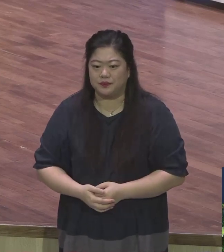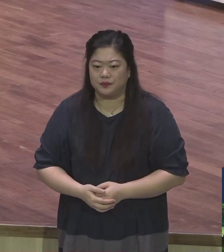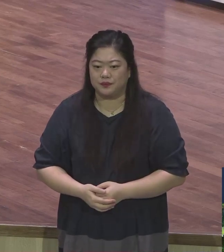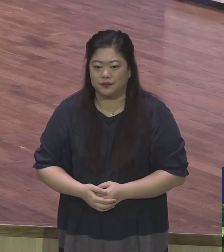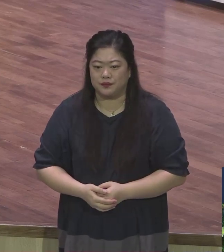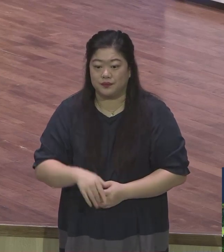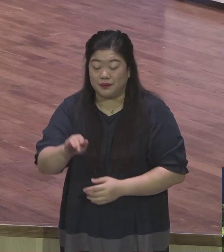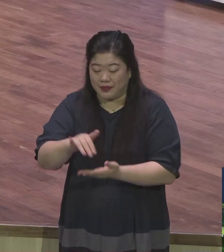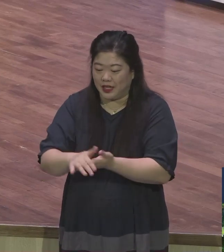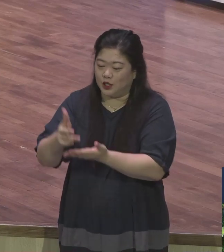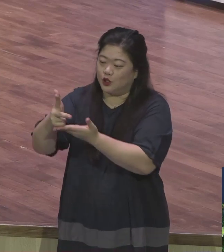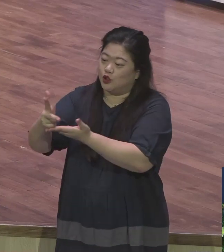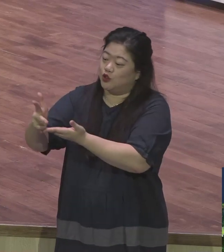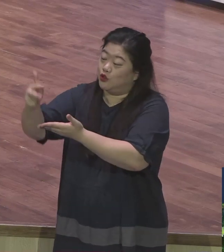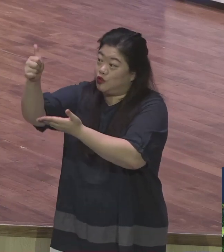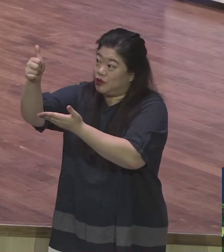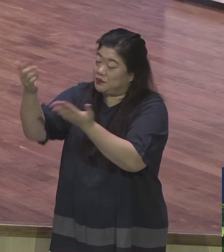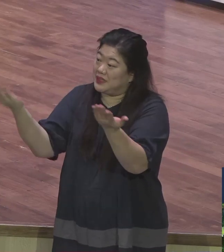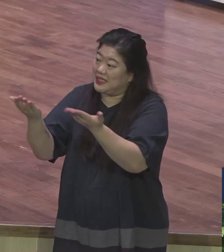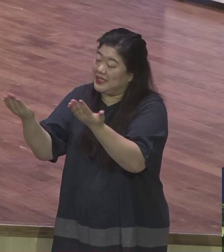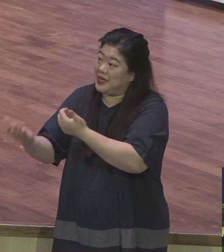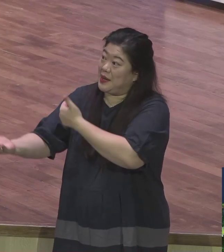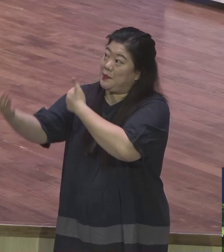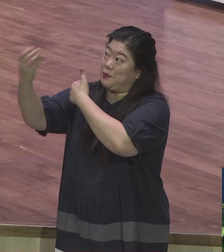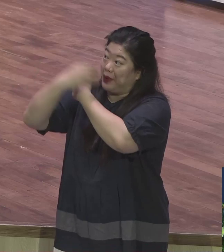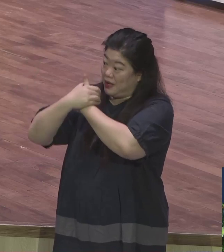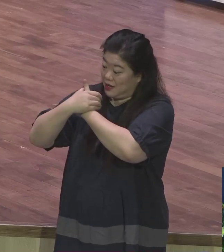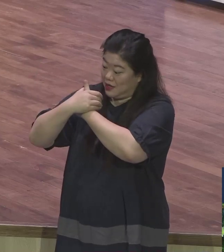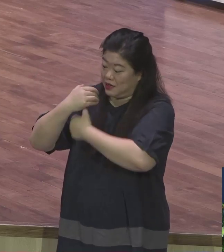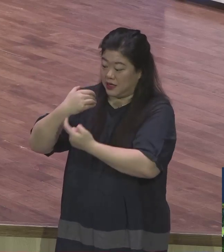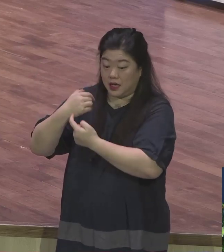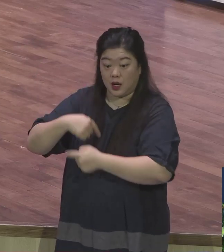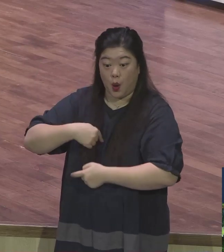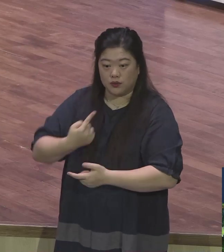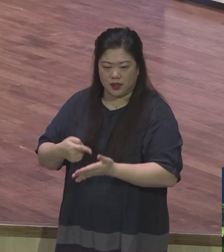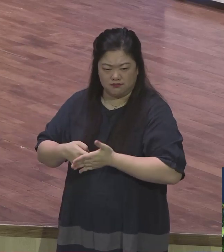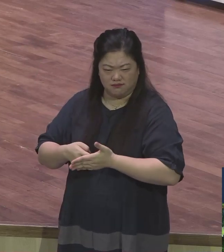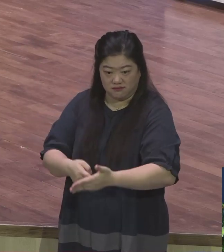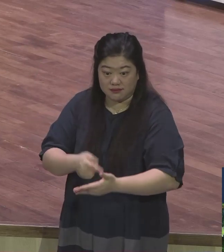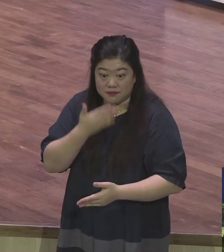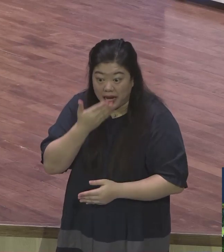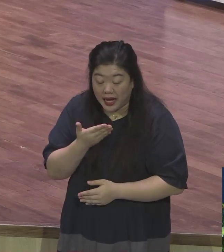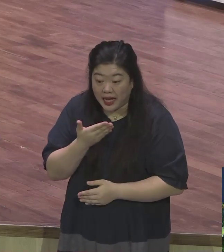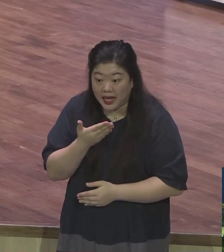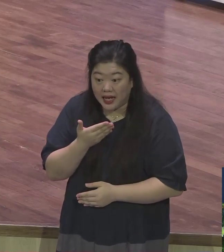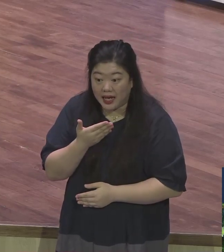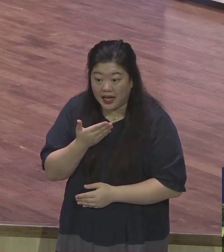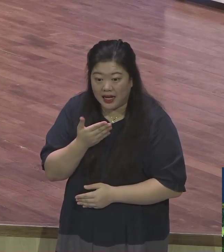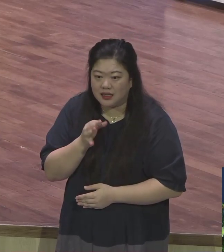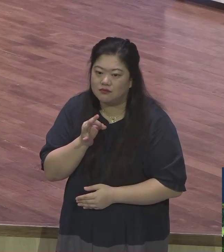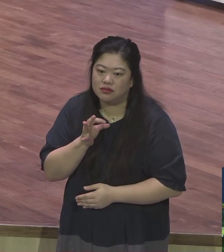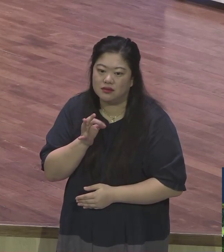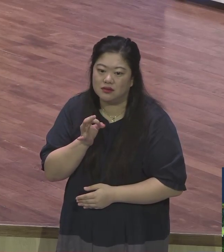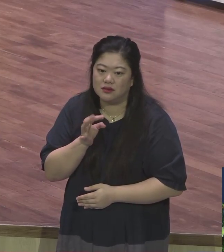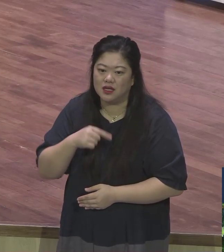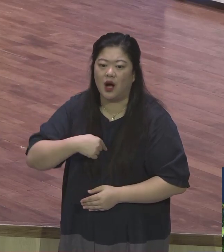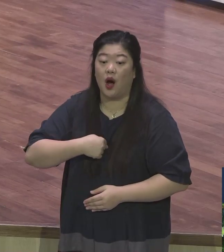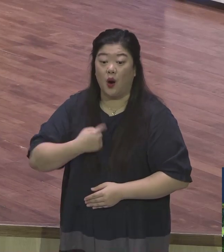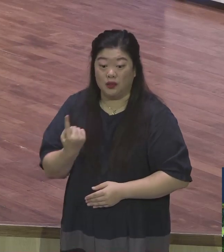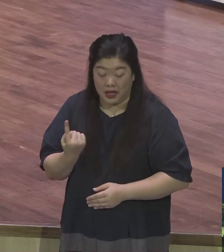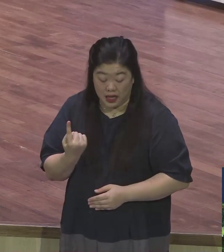것은요 혼자 할 수 없어요. 주의 일은 같이 해야 됩니다. 원리스 같이 그래서 각 부수가 기관이 있어요.